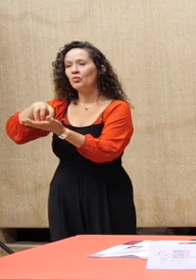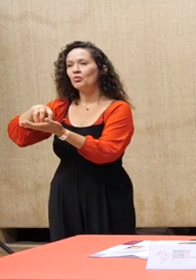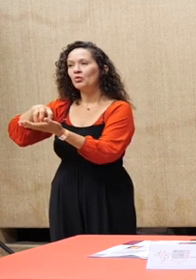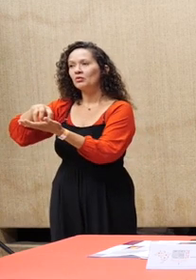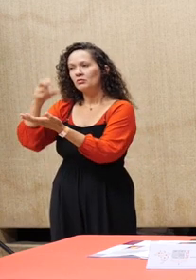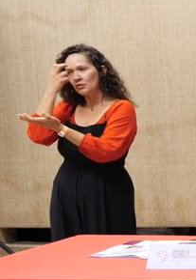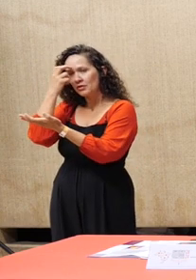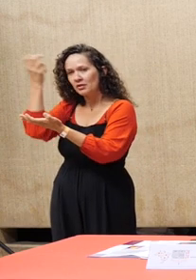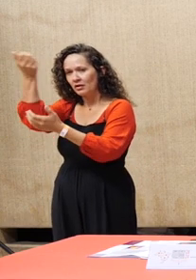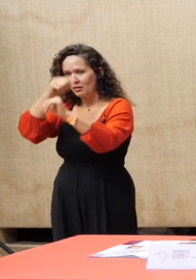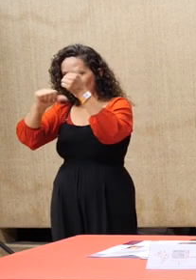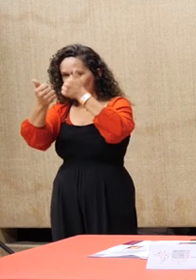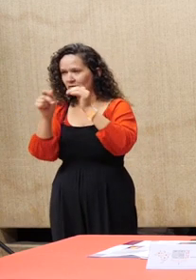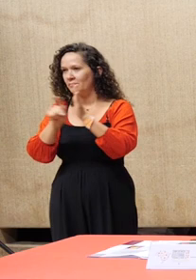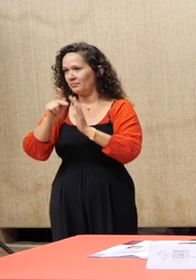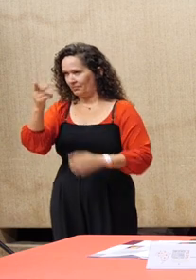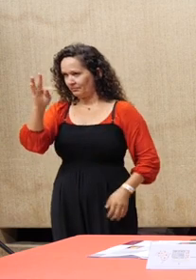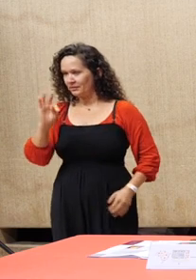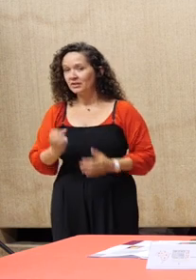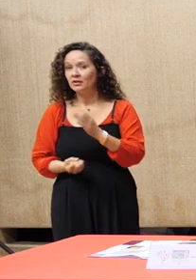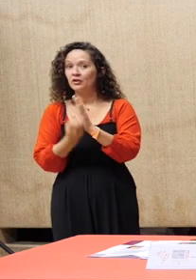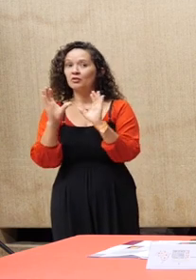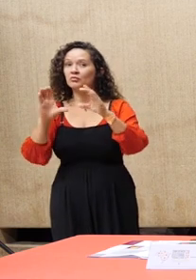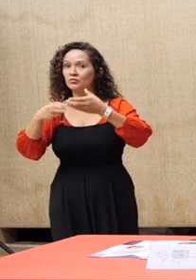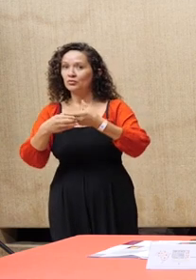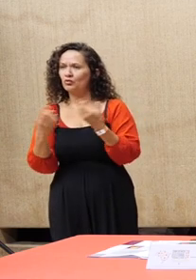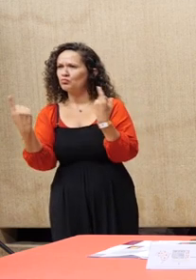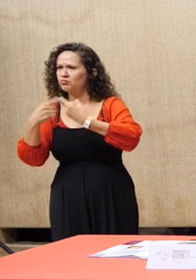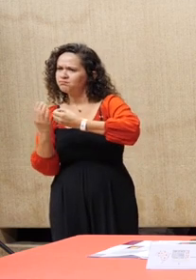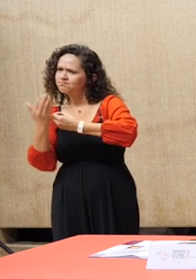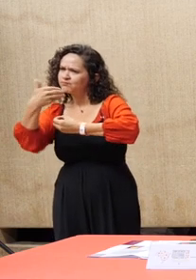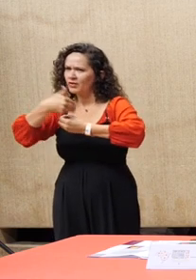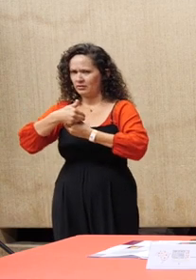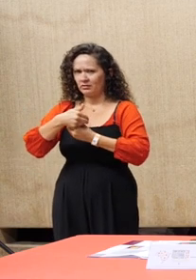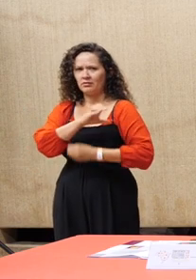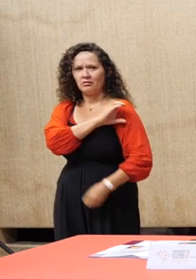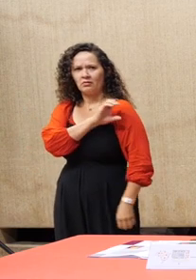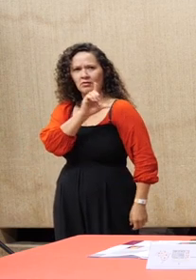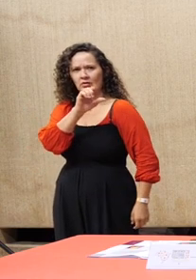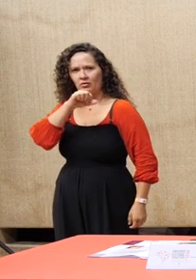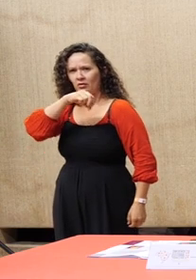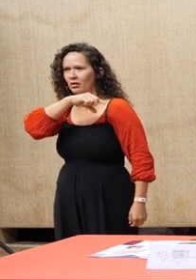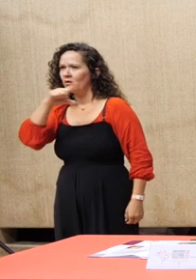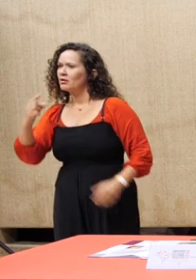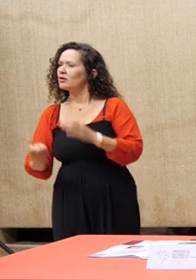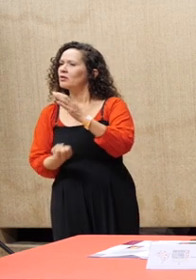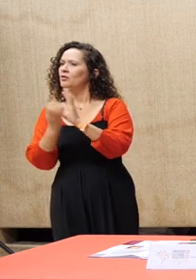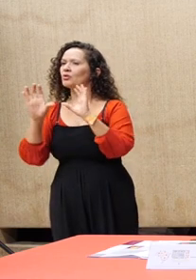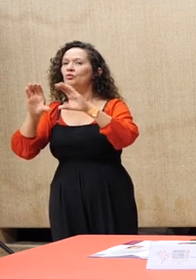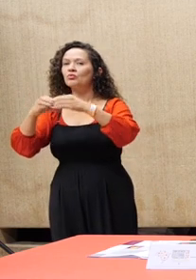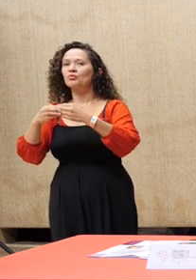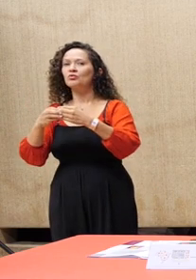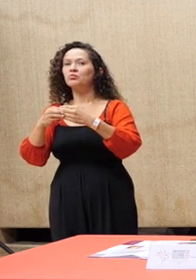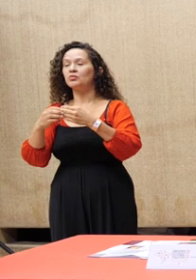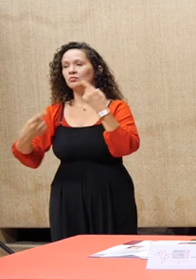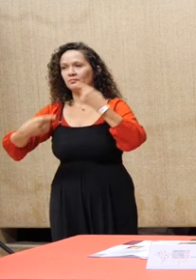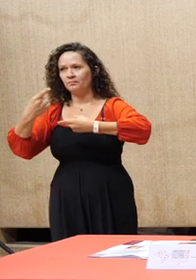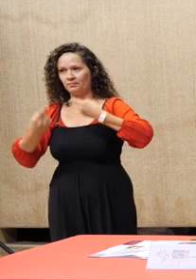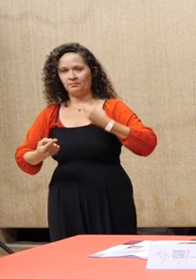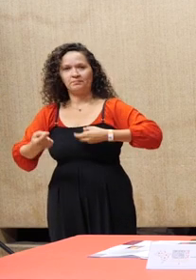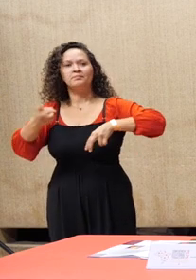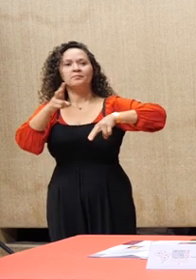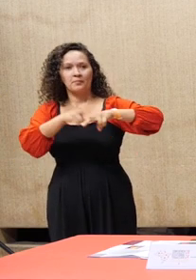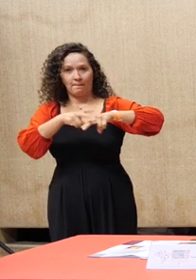e inteligência do PT, criamos um núcleo de combate ao nazifascismo, que é o nosso coordenador Leonel Hadi, criamos um núcleo de políticas penais,